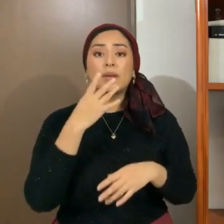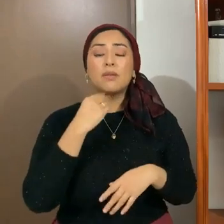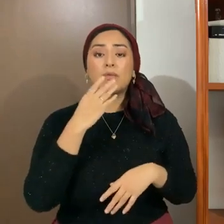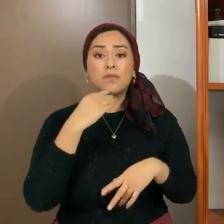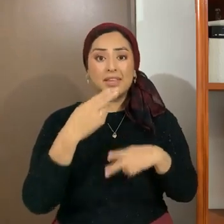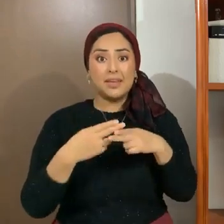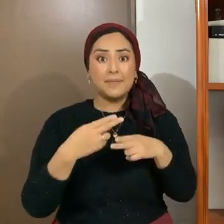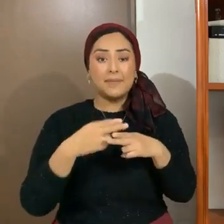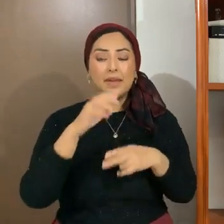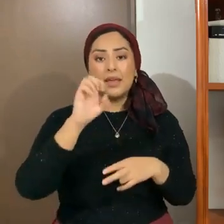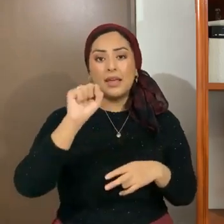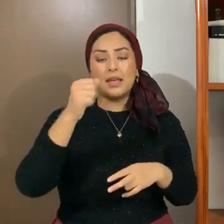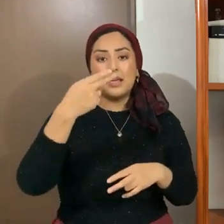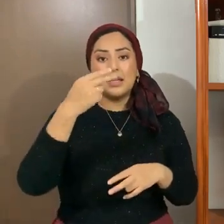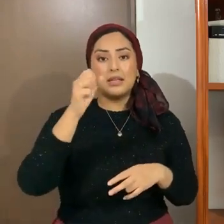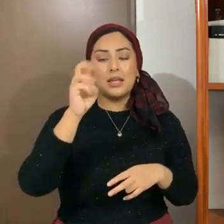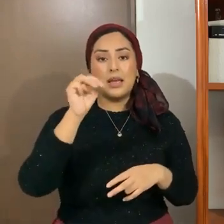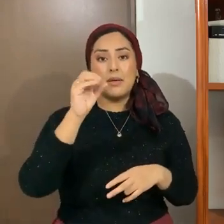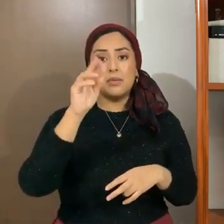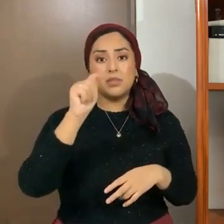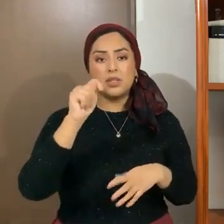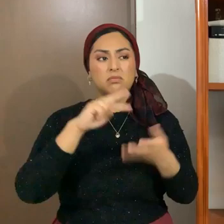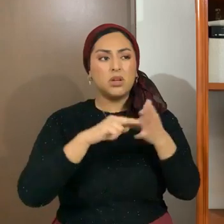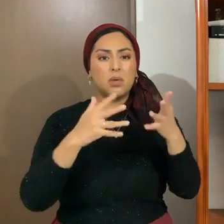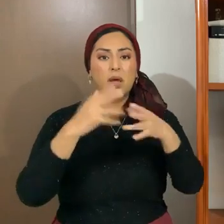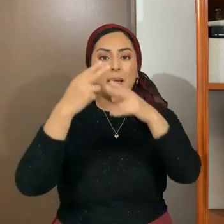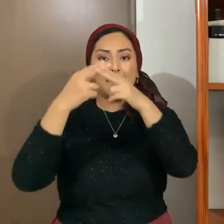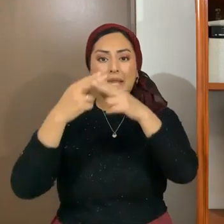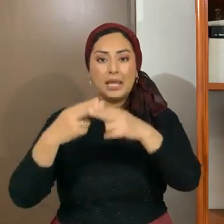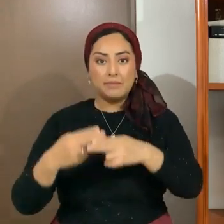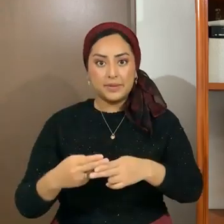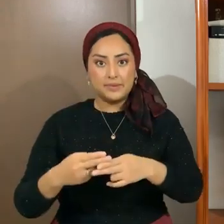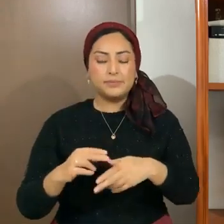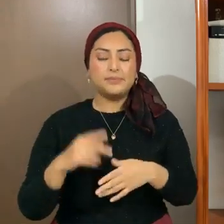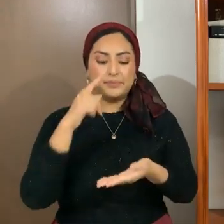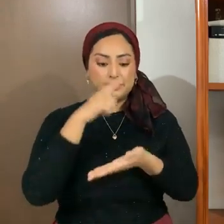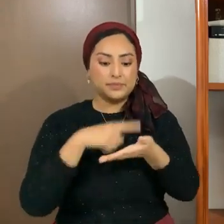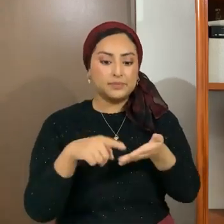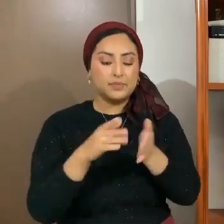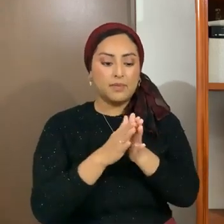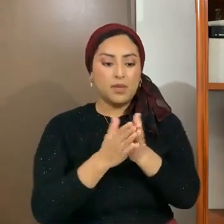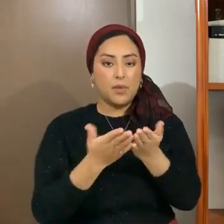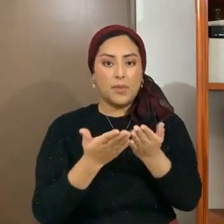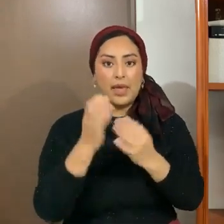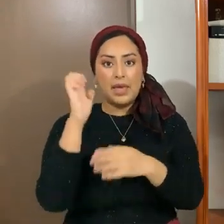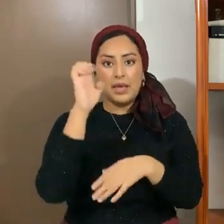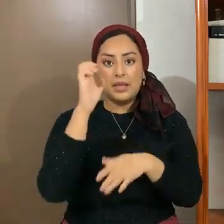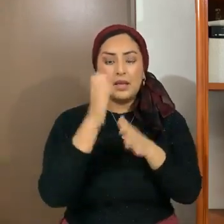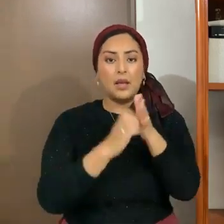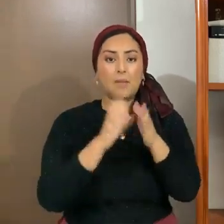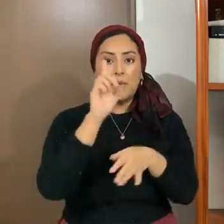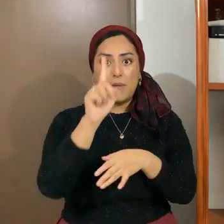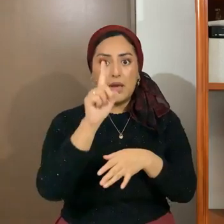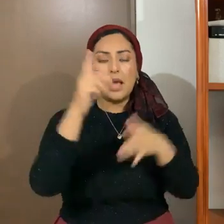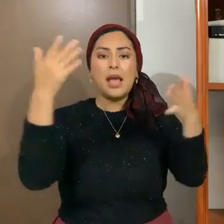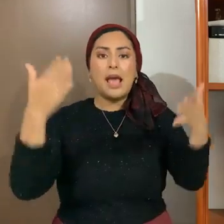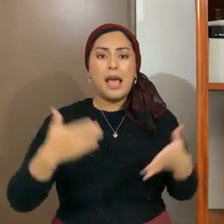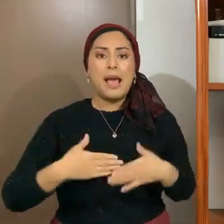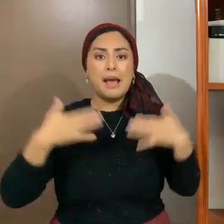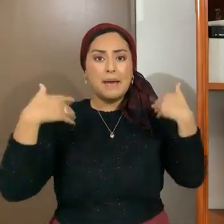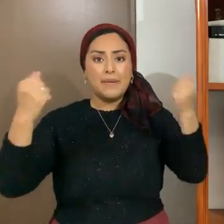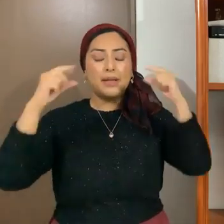es Shemot, que significa nombres. Vamos a Éxodo 1, vamos para allá. Con gozo y con